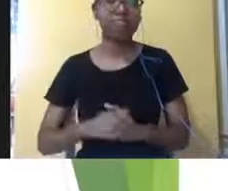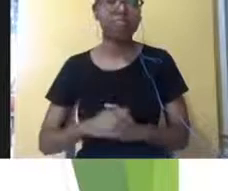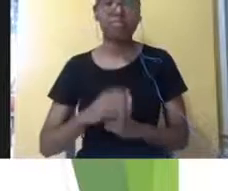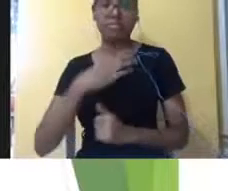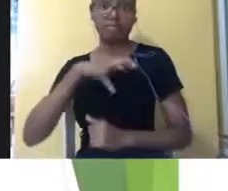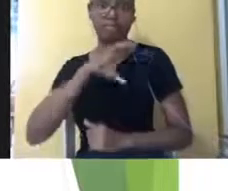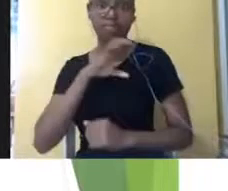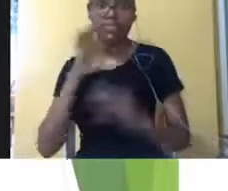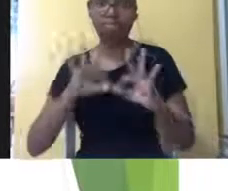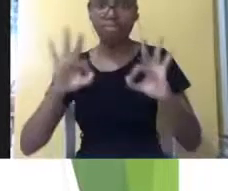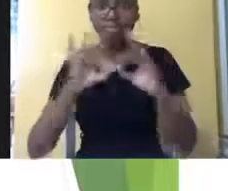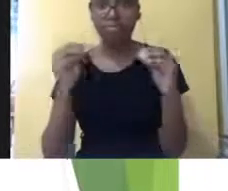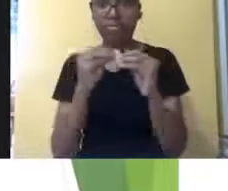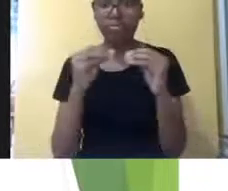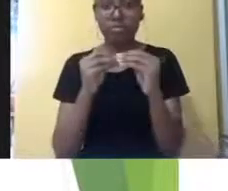importante